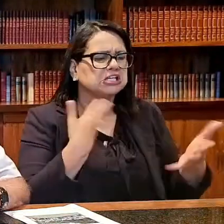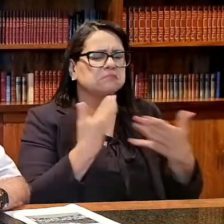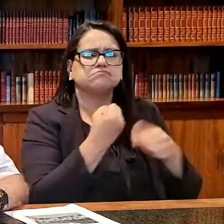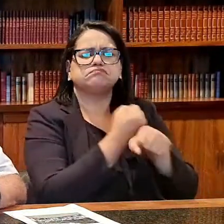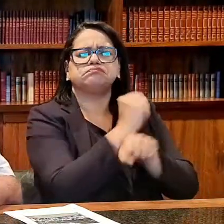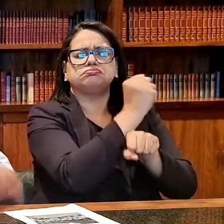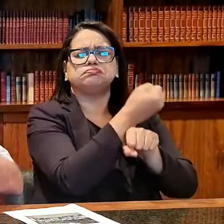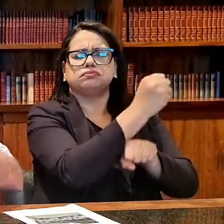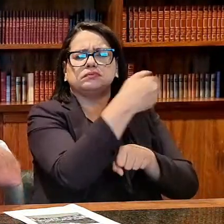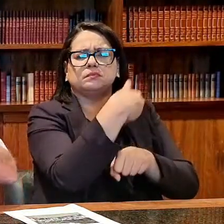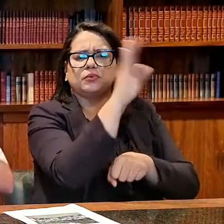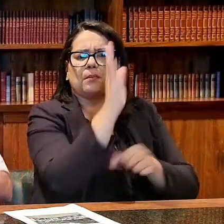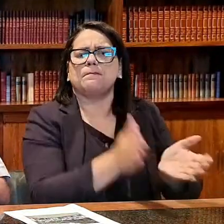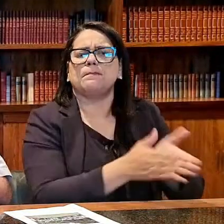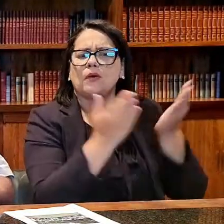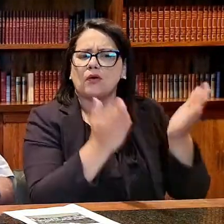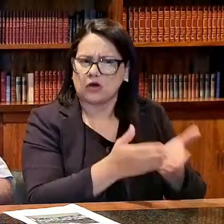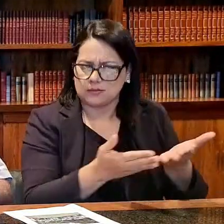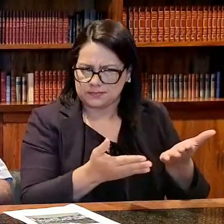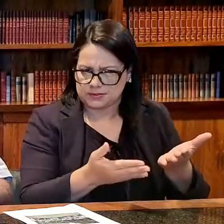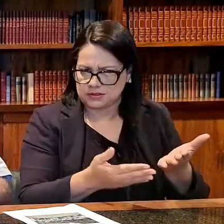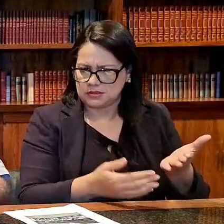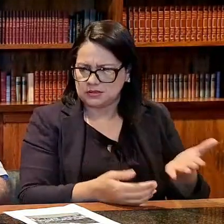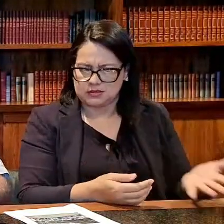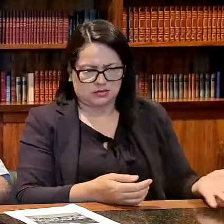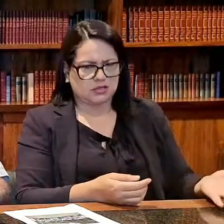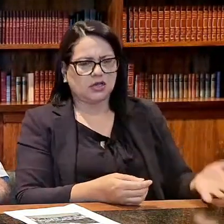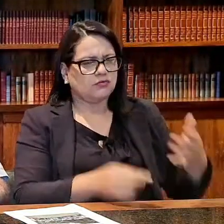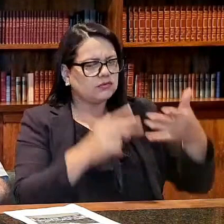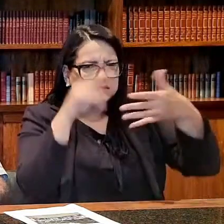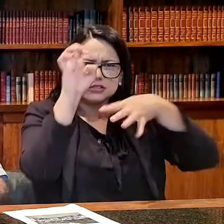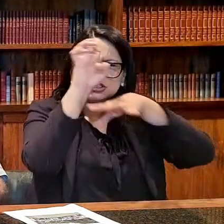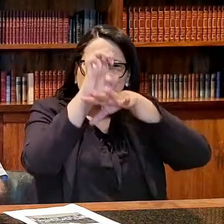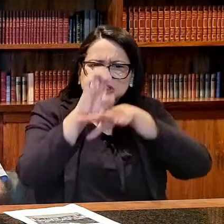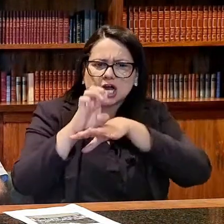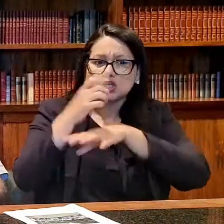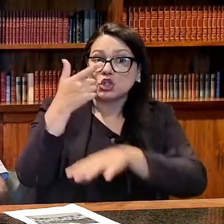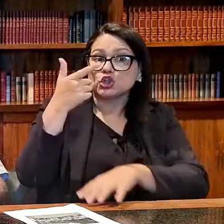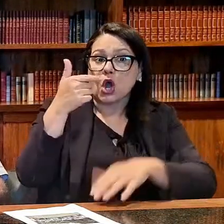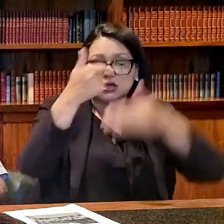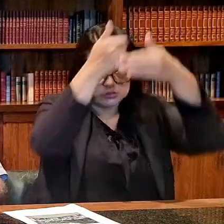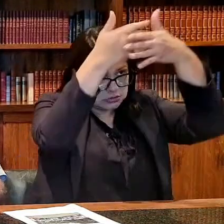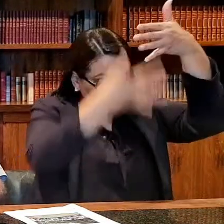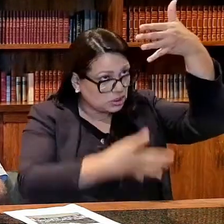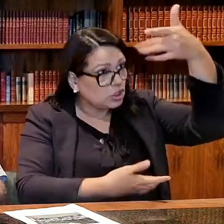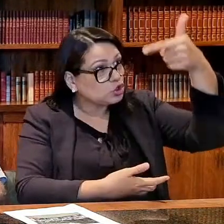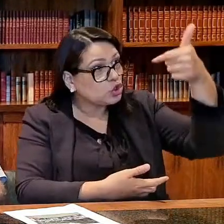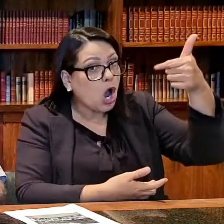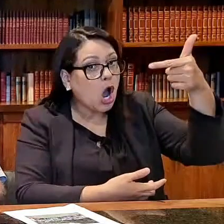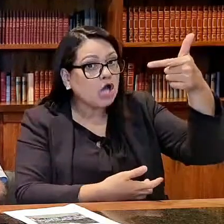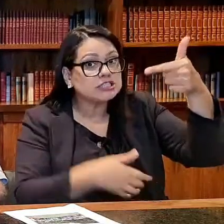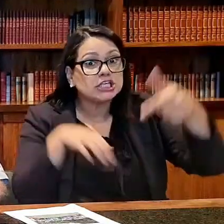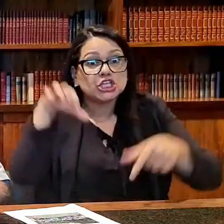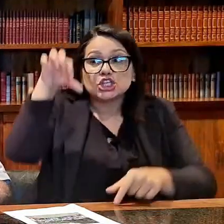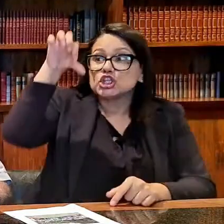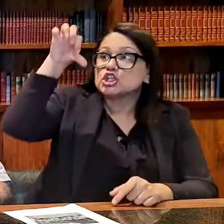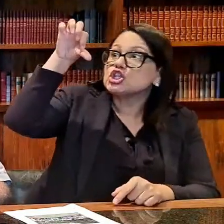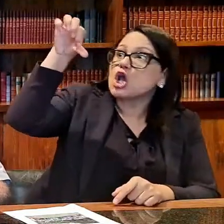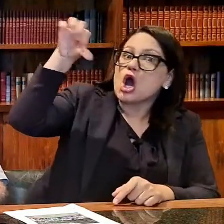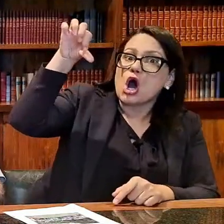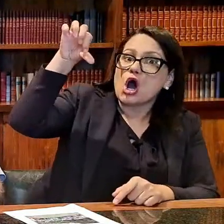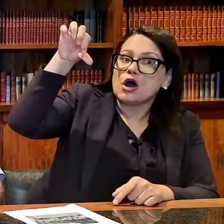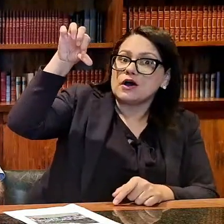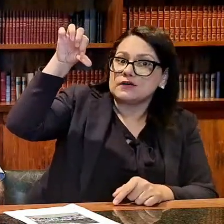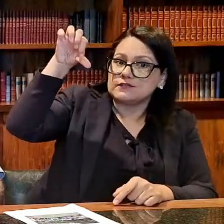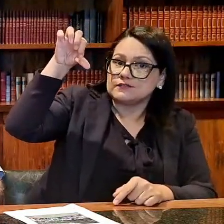exploda. Tá? E eu confirmei essa notícia aqui dos 9 governos, de 12, né? 9 governadores do Nordeste